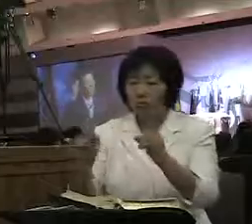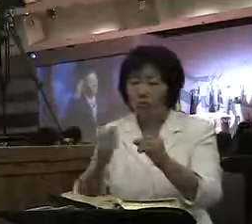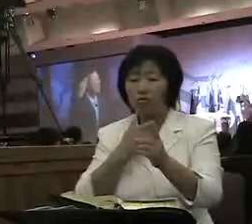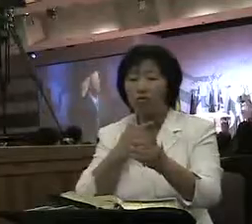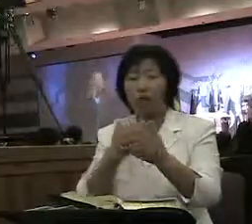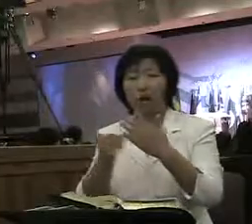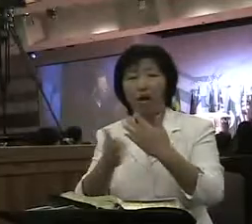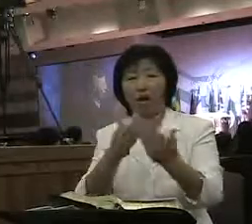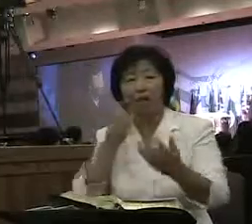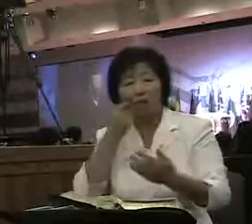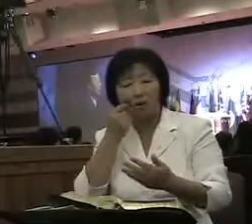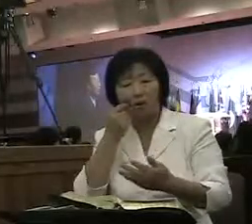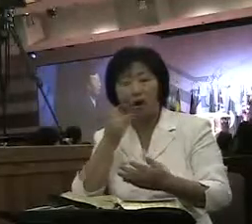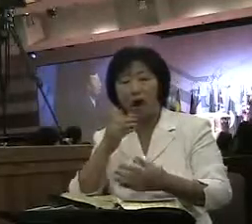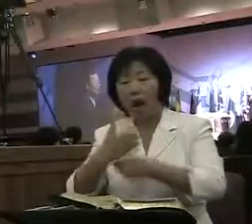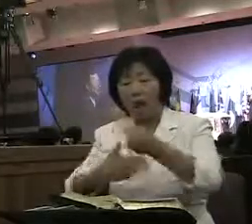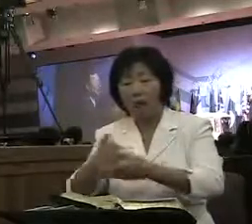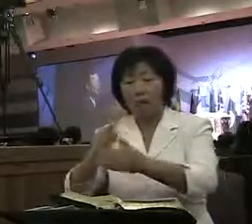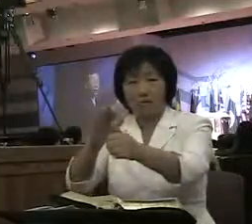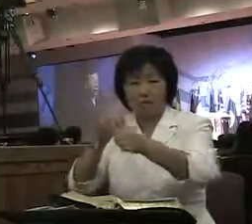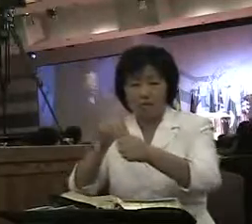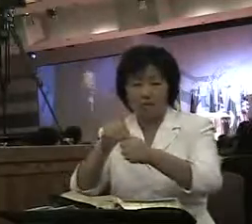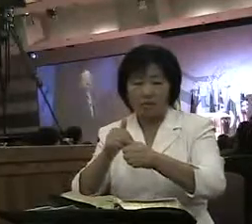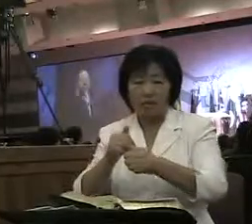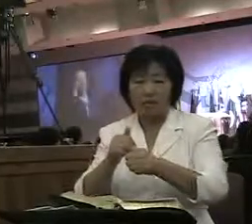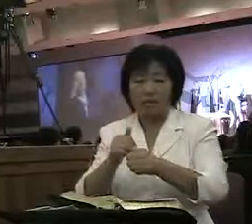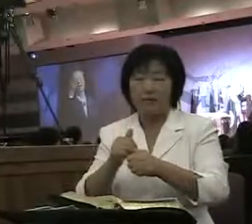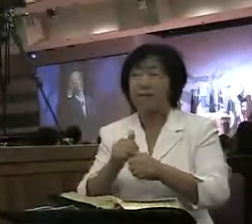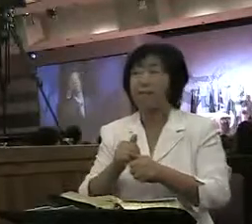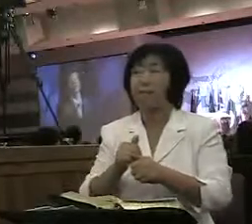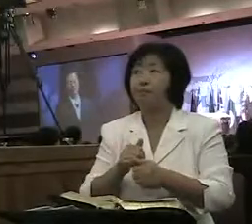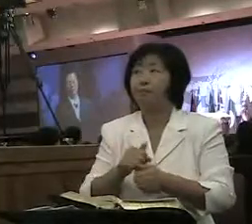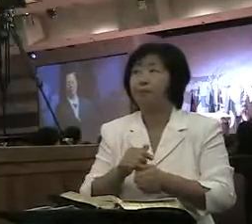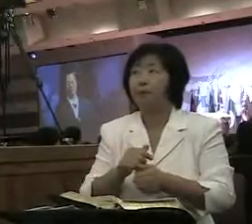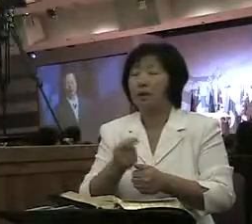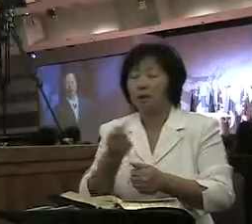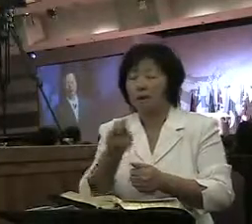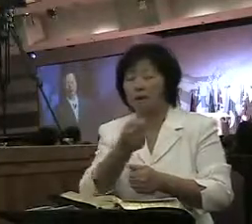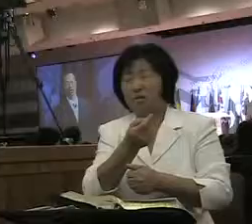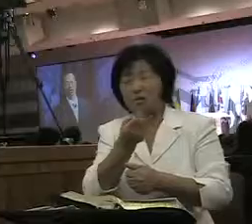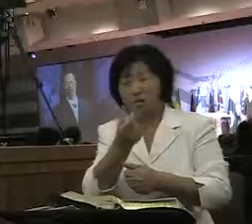하나님의 부르시는 sense of calling도 우리에게서 너무나 작게 들리는 겁니다.